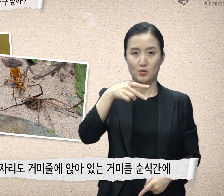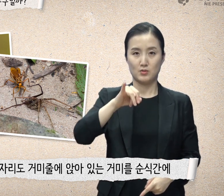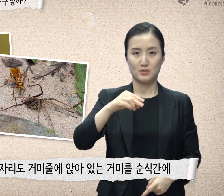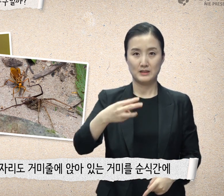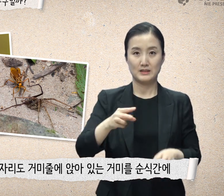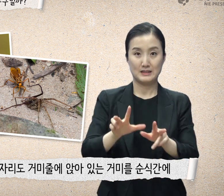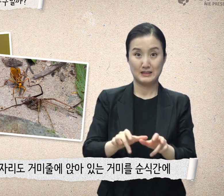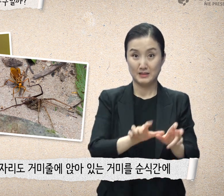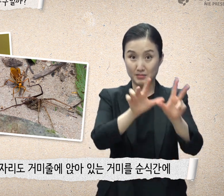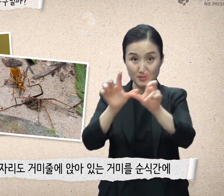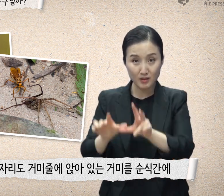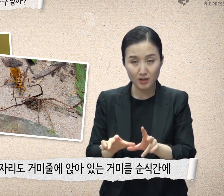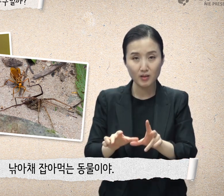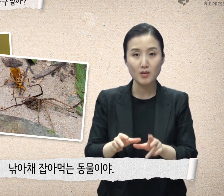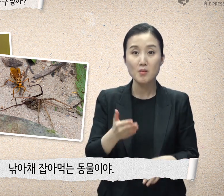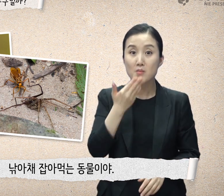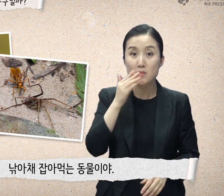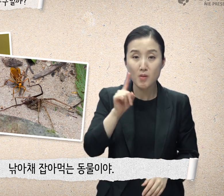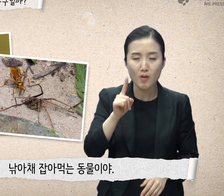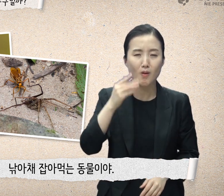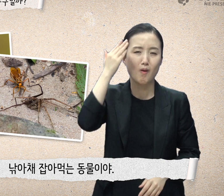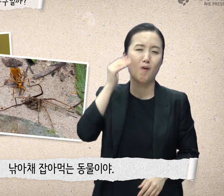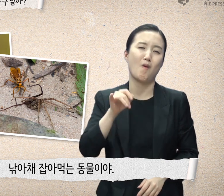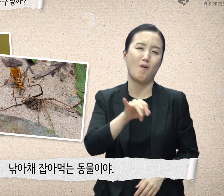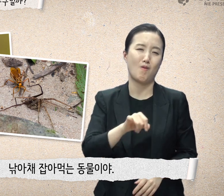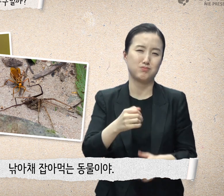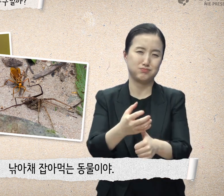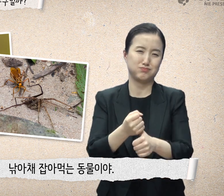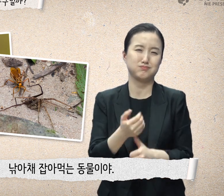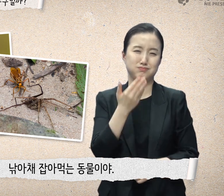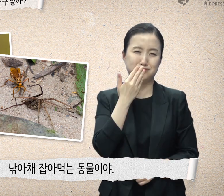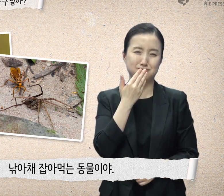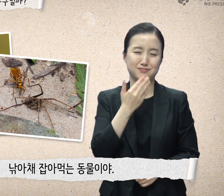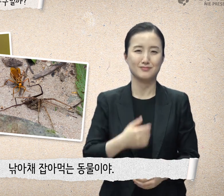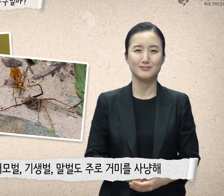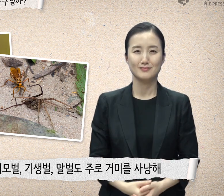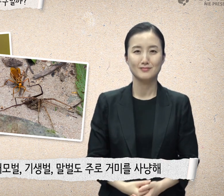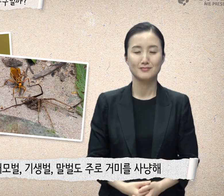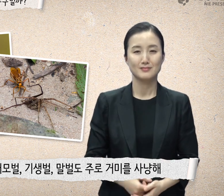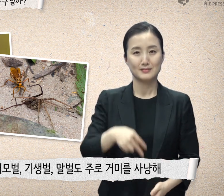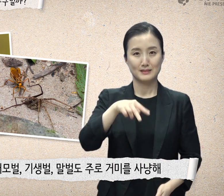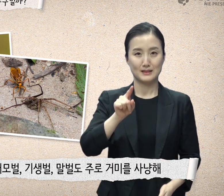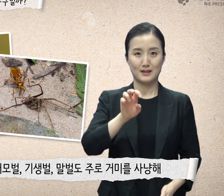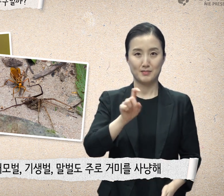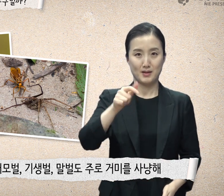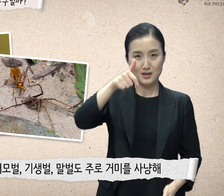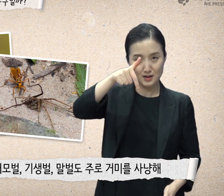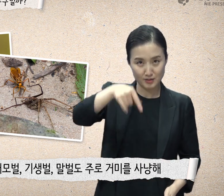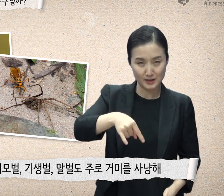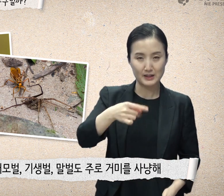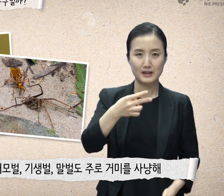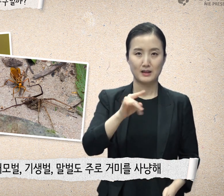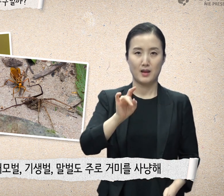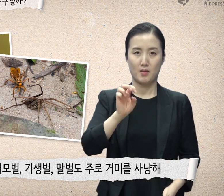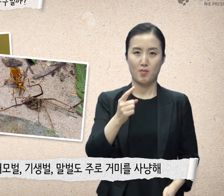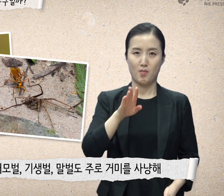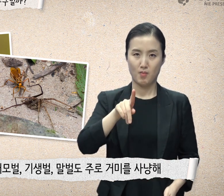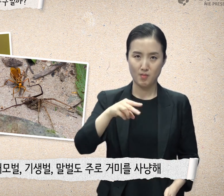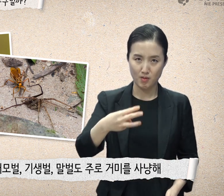앉아있는 거미를 순식간에 낚아채 잡아먹는 동물이야. 사마귀, 대모벌,